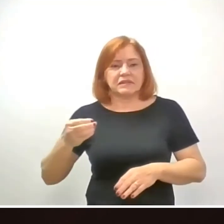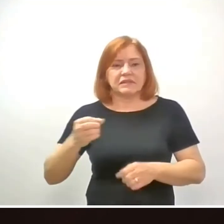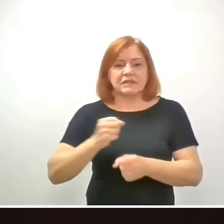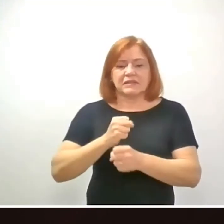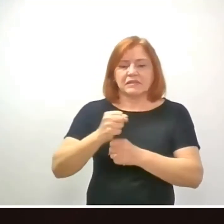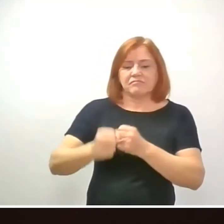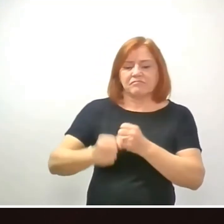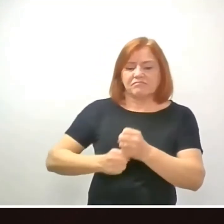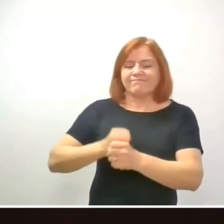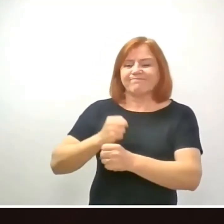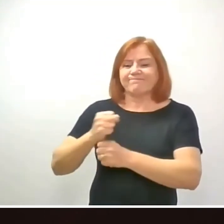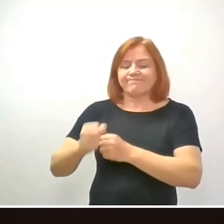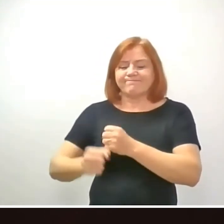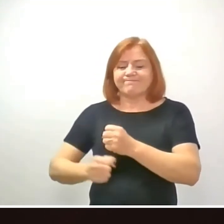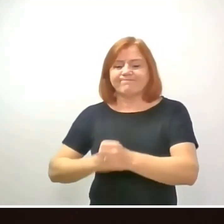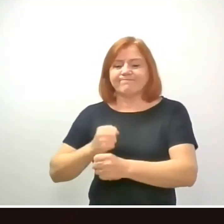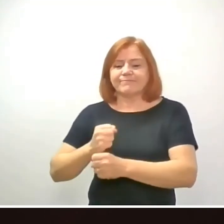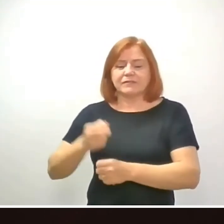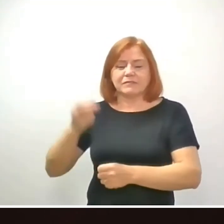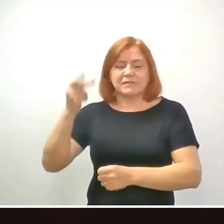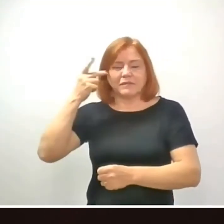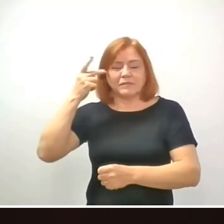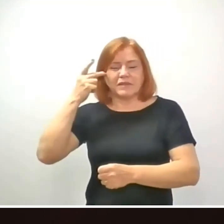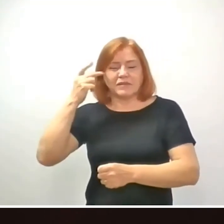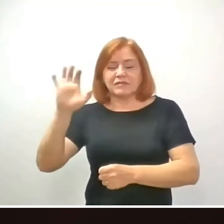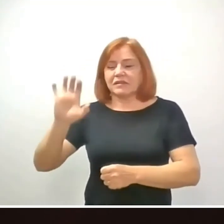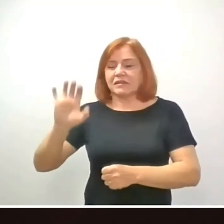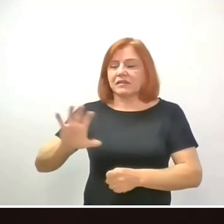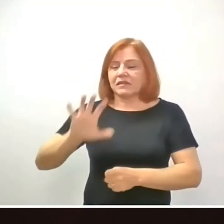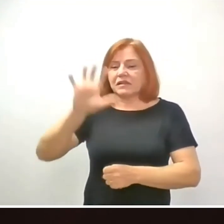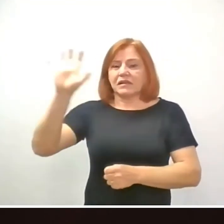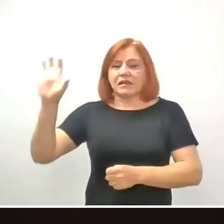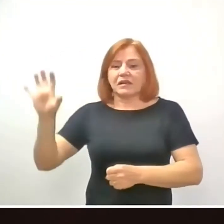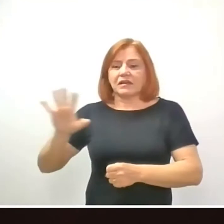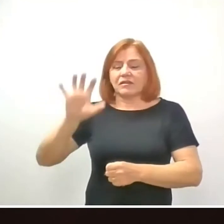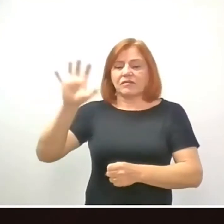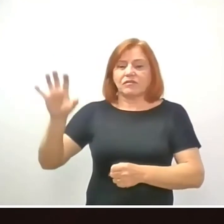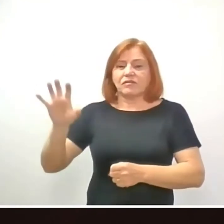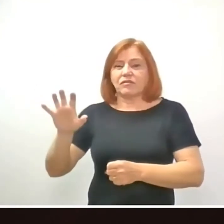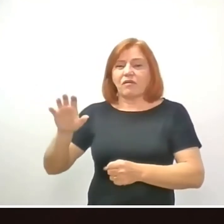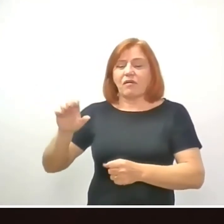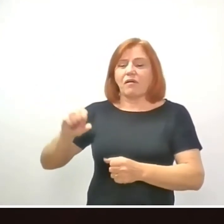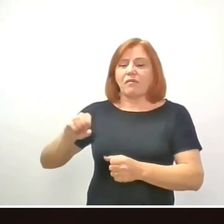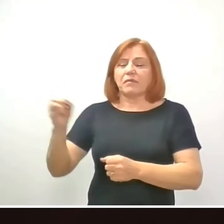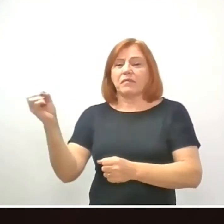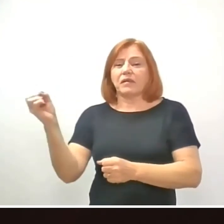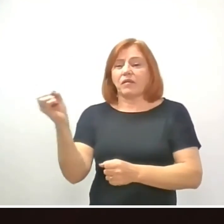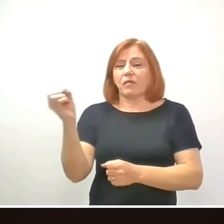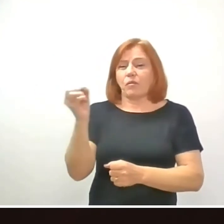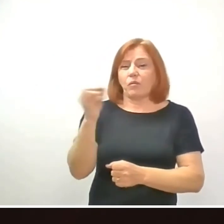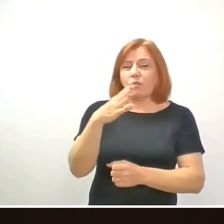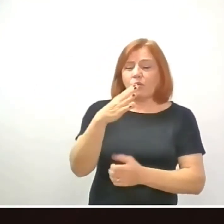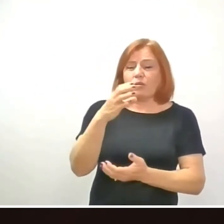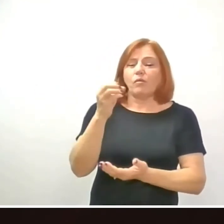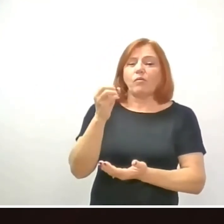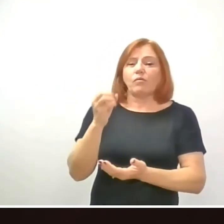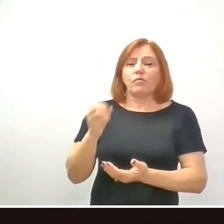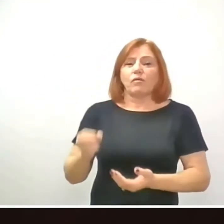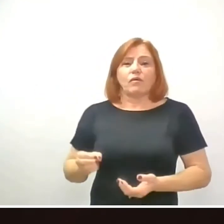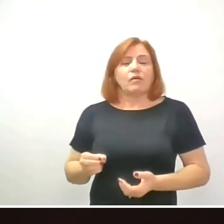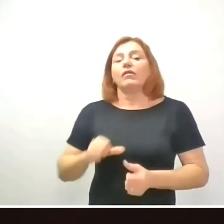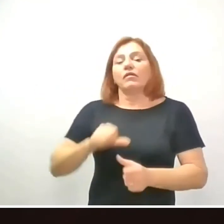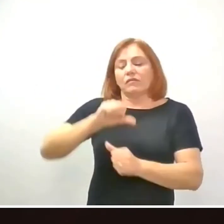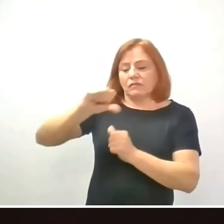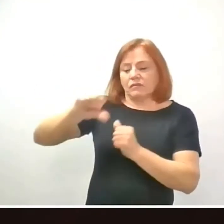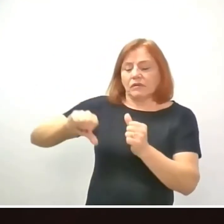meio tempo, a fabricação de papel e as artes gráficas foram inventadas. Graças a Deus, né, os valdenses tinham que fazer